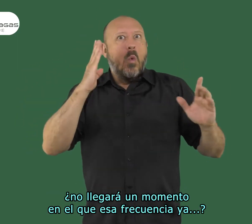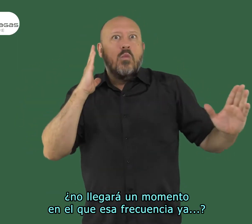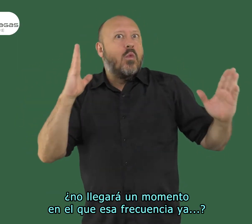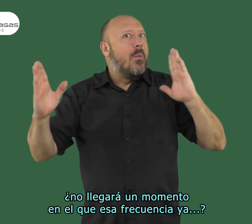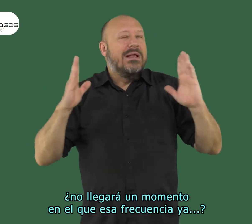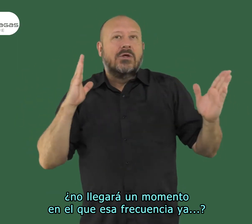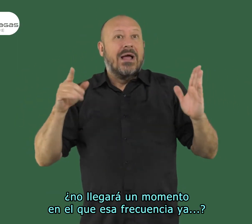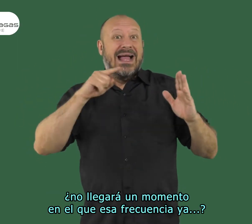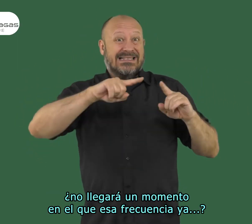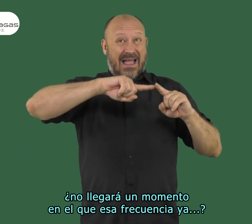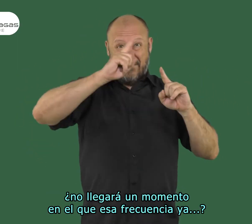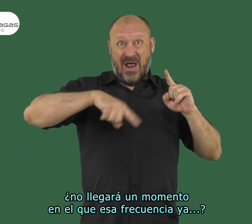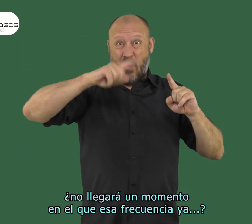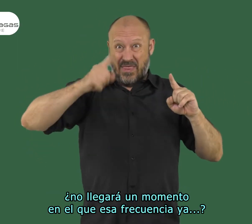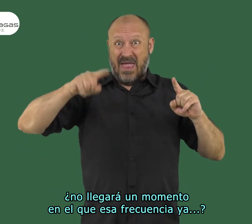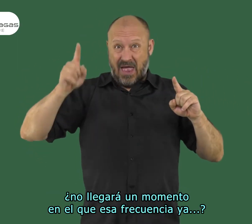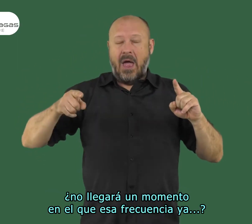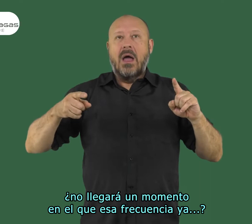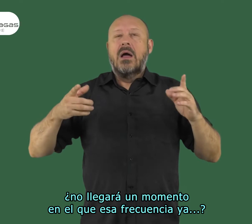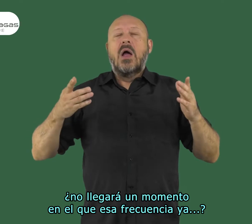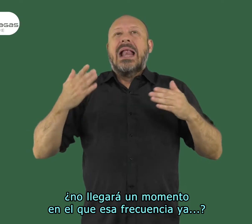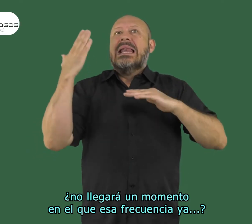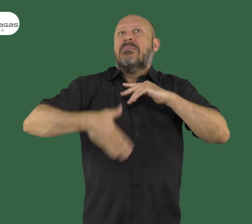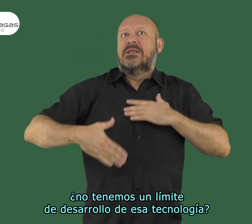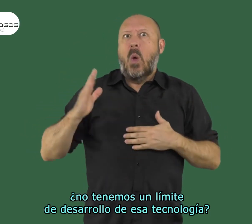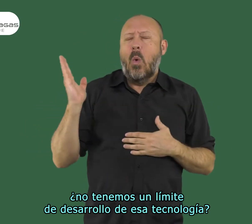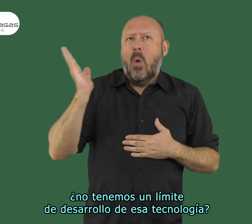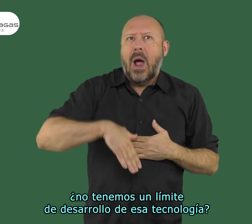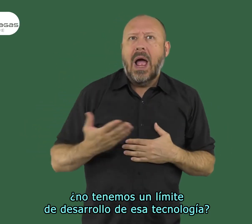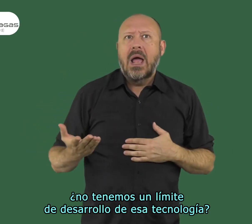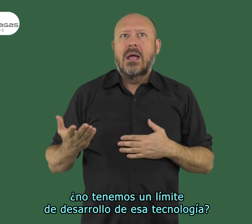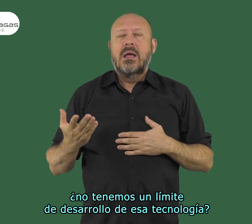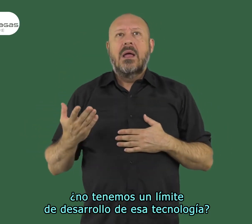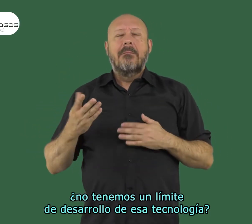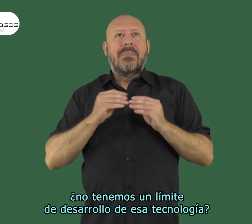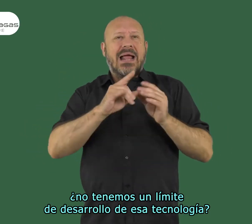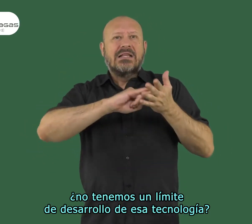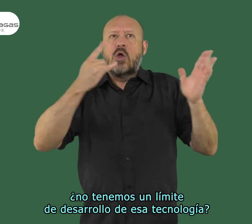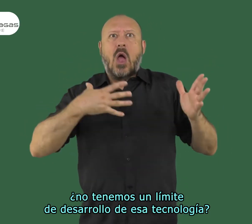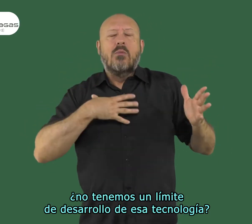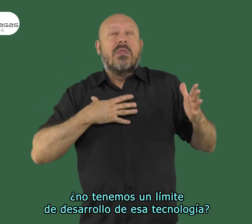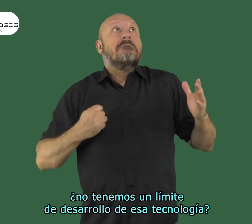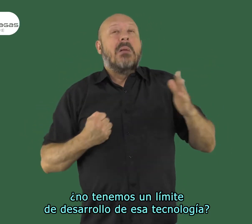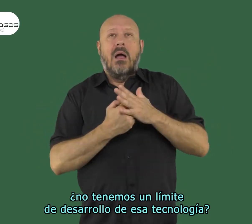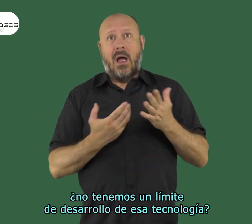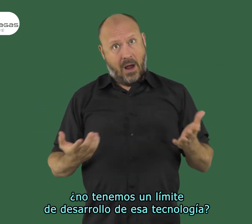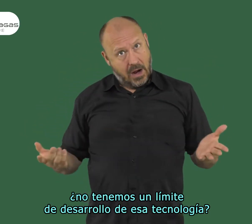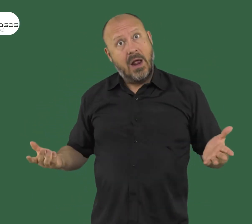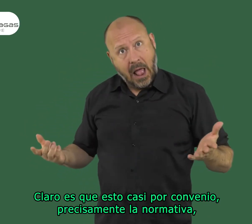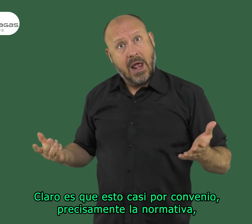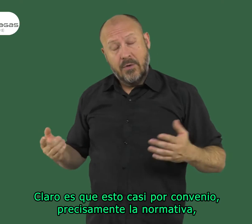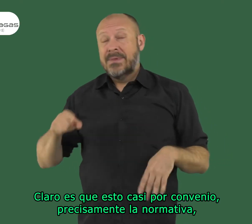¿no llegará un momento en el que esa frecuencia ya no tenemos un límite de desarrollo de esa